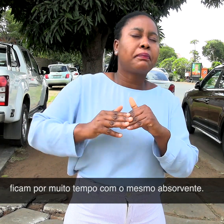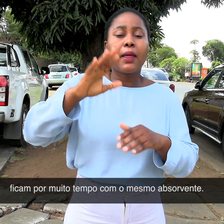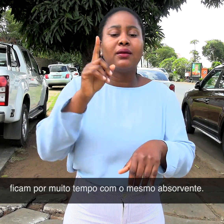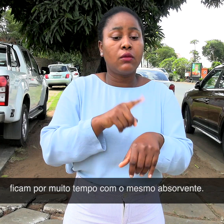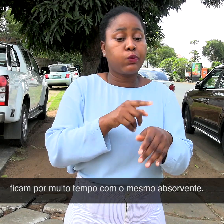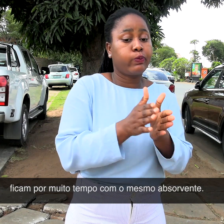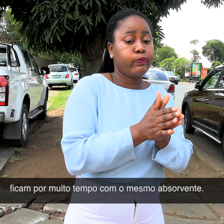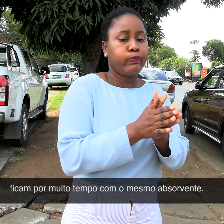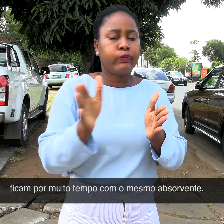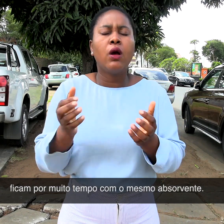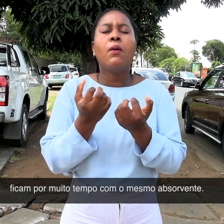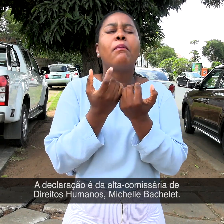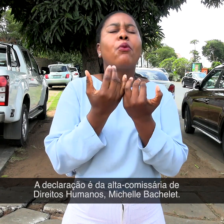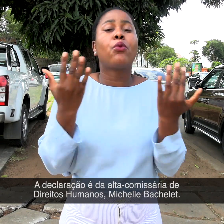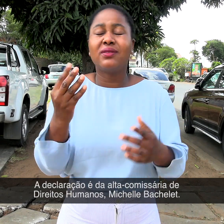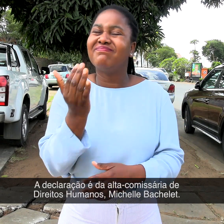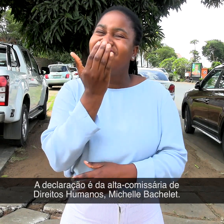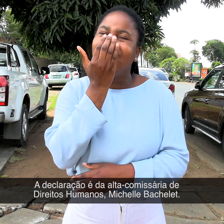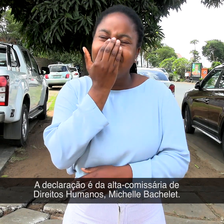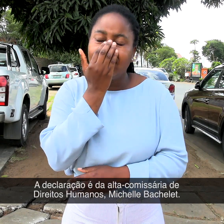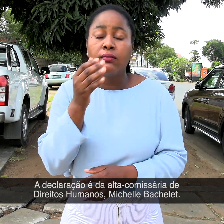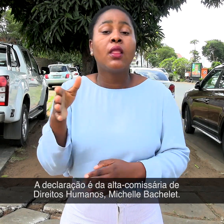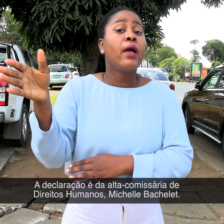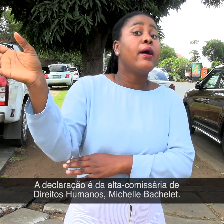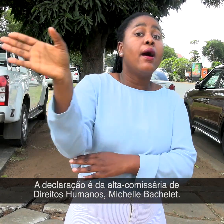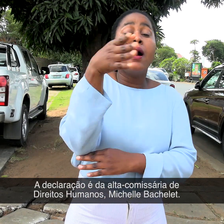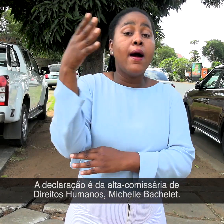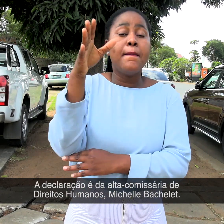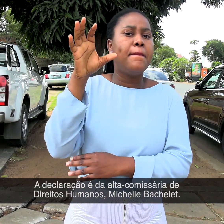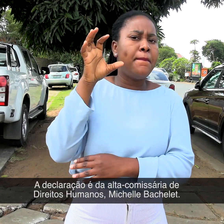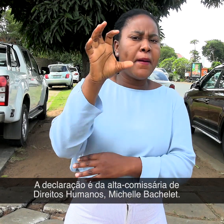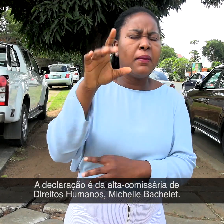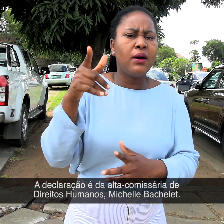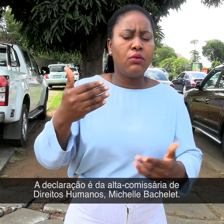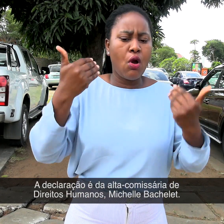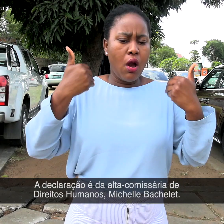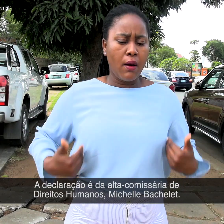várias horas com a absorvente. A declaração é da Alta Comissária de Direitos Humanos, Michelle Bachelet.